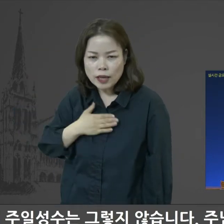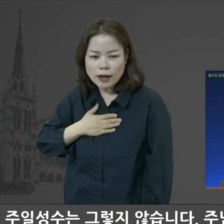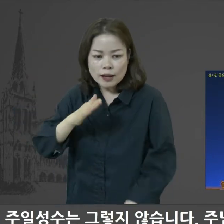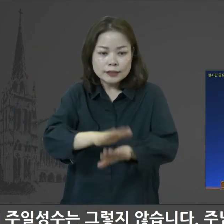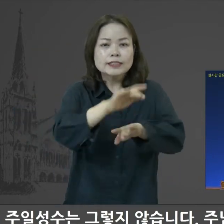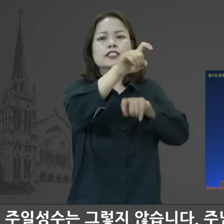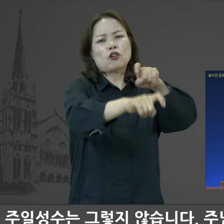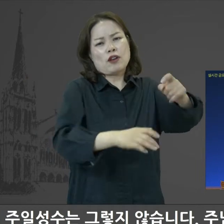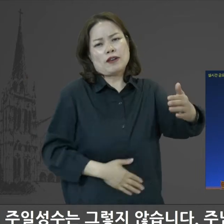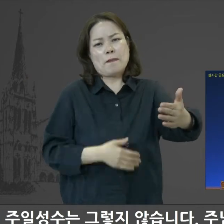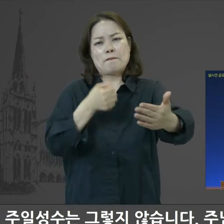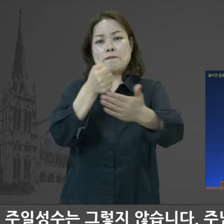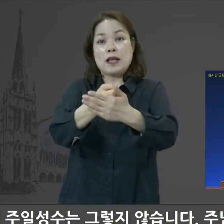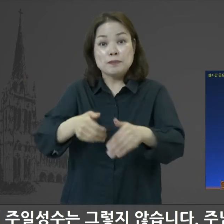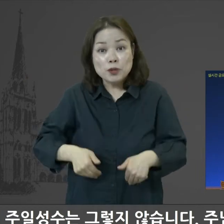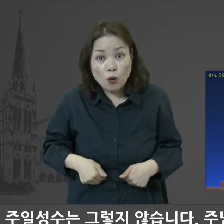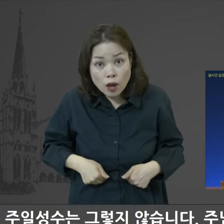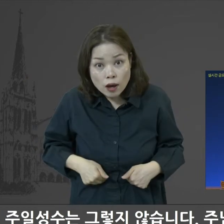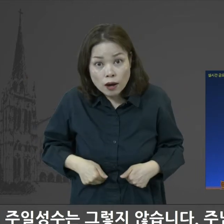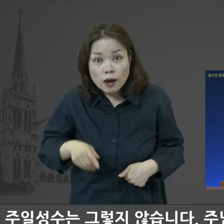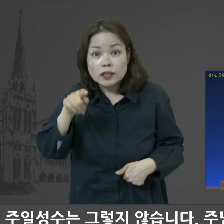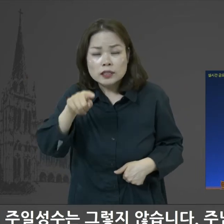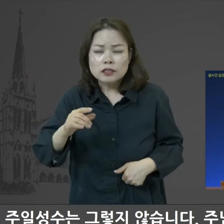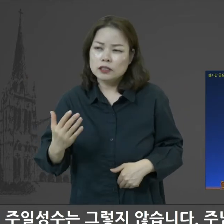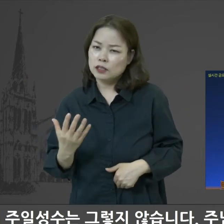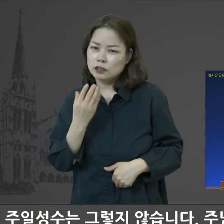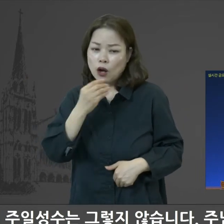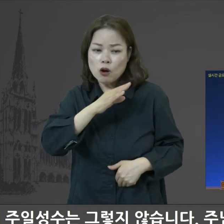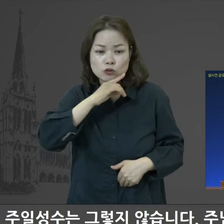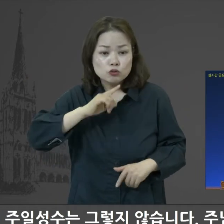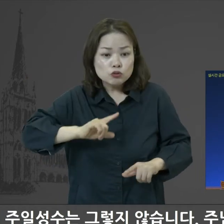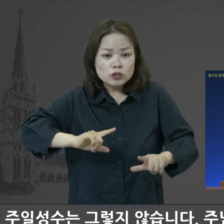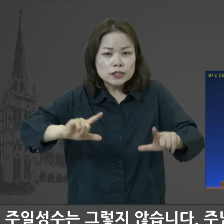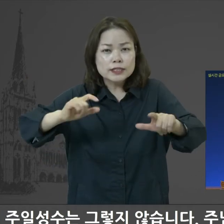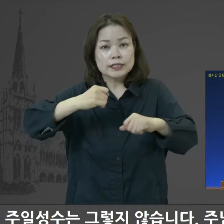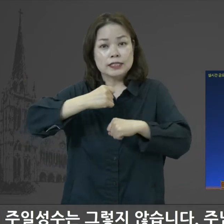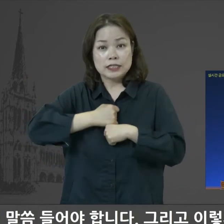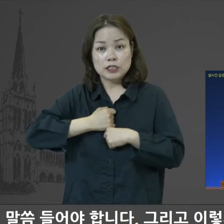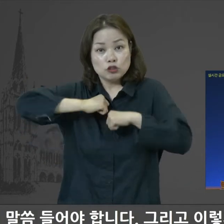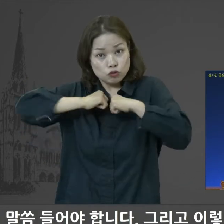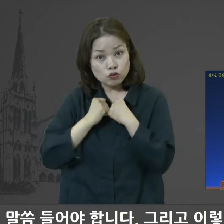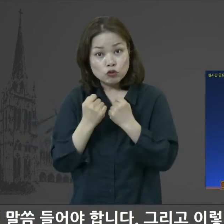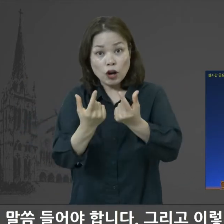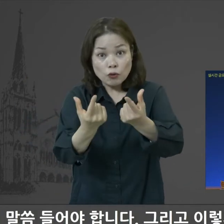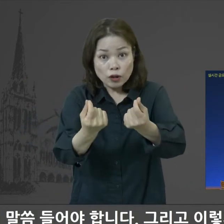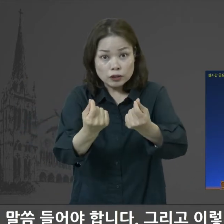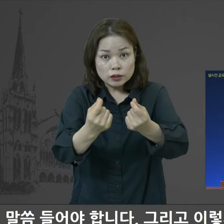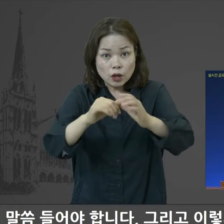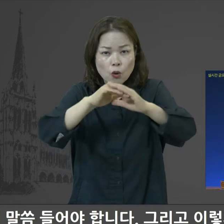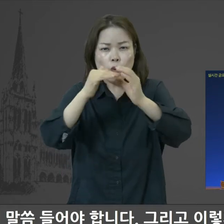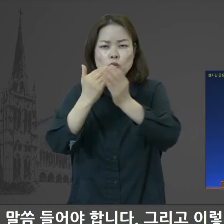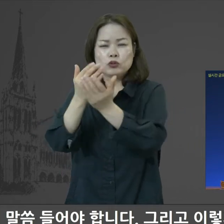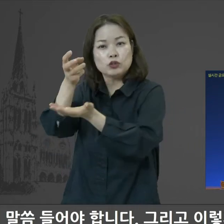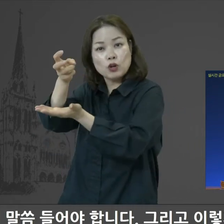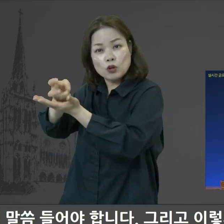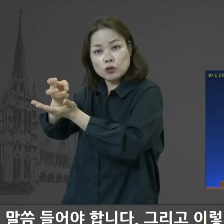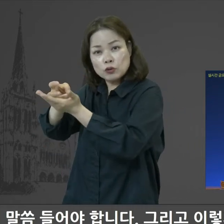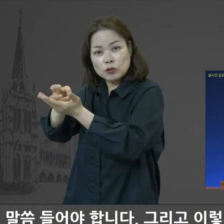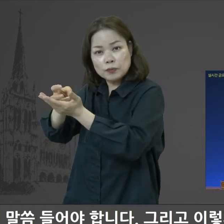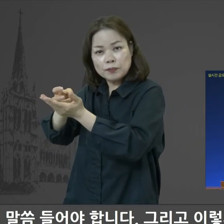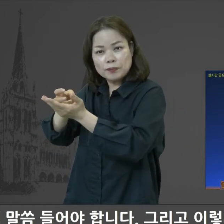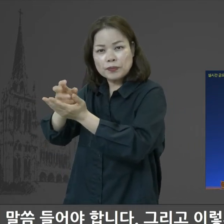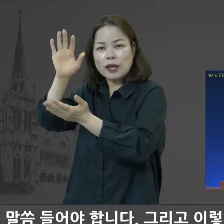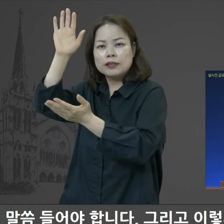살아야지 라고 결단해야 되지 않습니까? 이게 있어야 성수주의를 한 것이죠. 근데 온전한 율법은 후자를